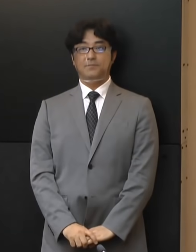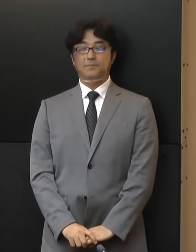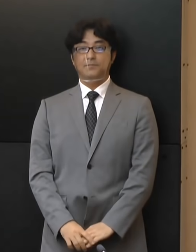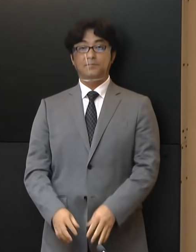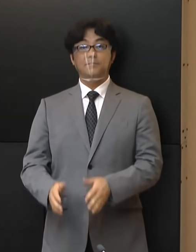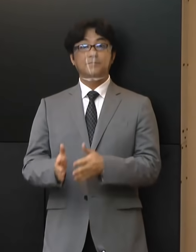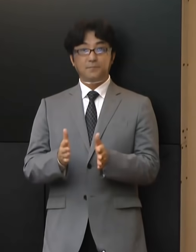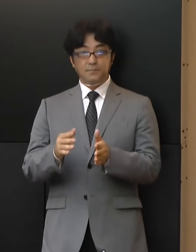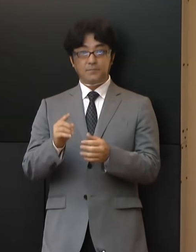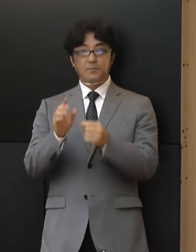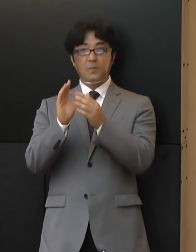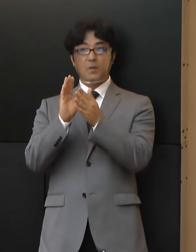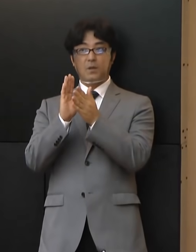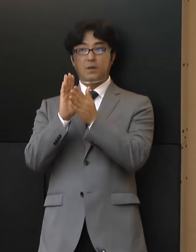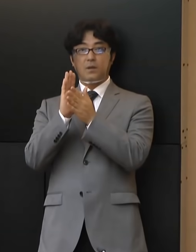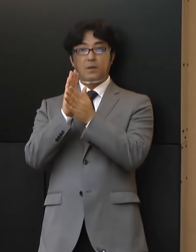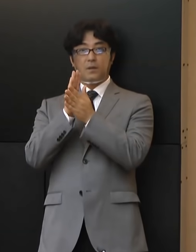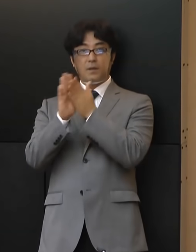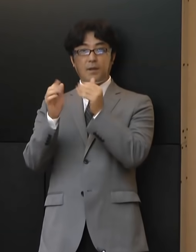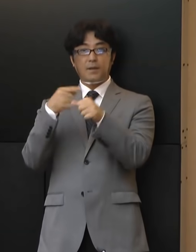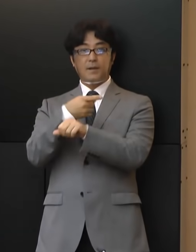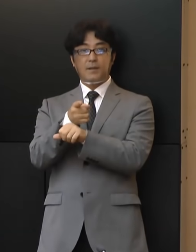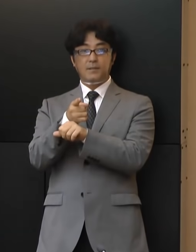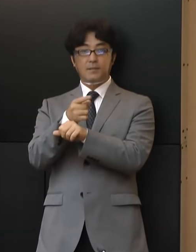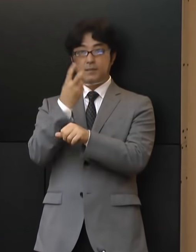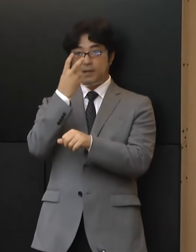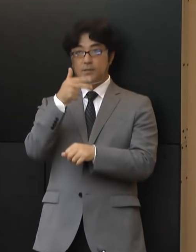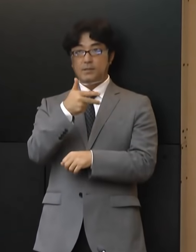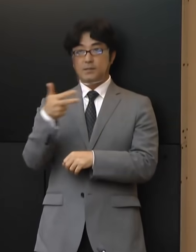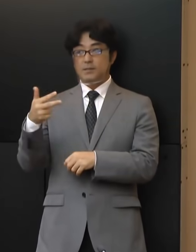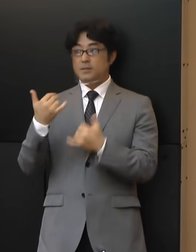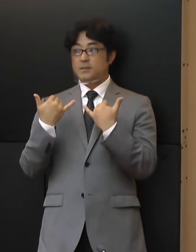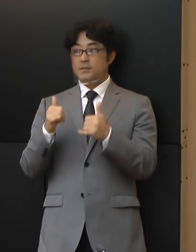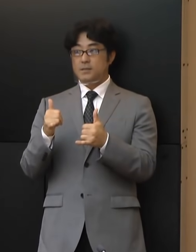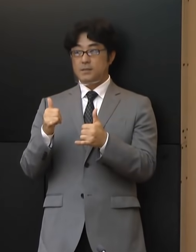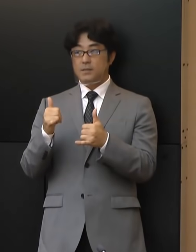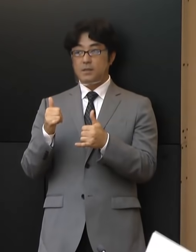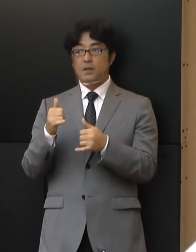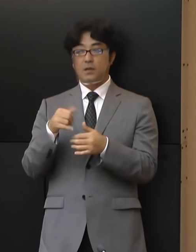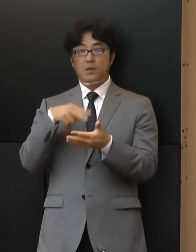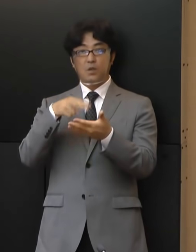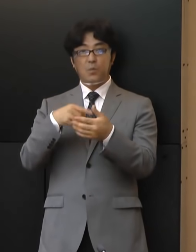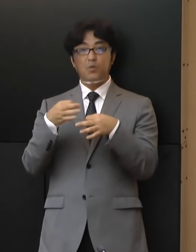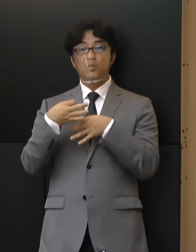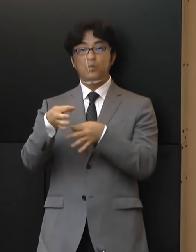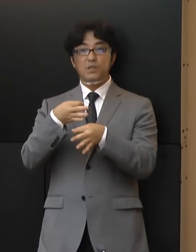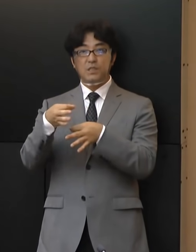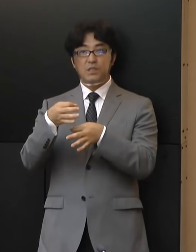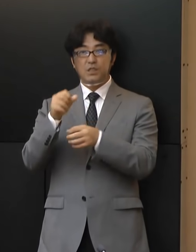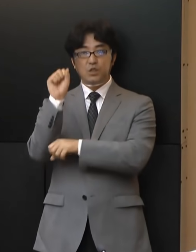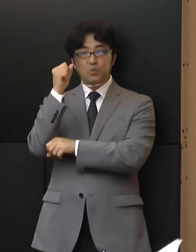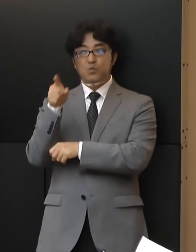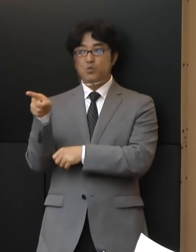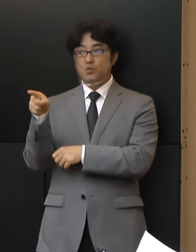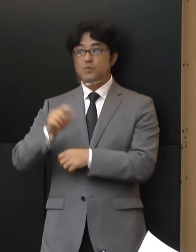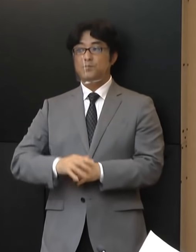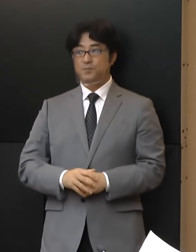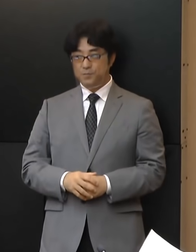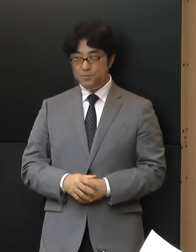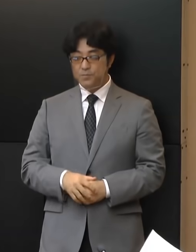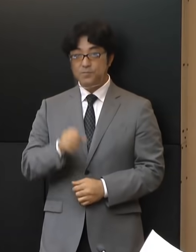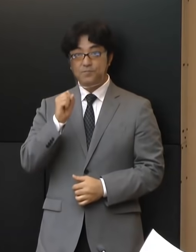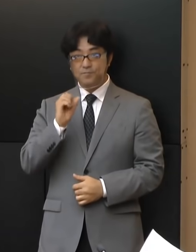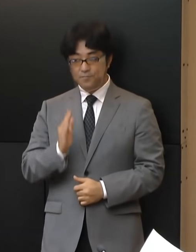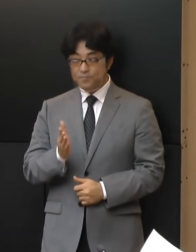では県外県外幹事社読売新聞さんお願いします。県外幹事社の部分に、 はい、